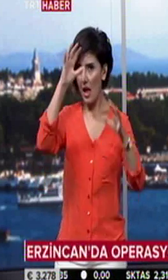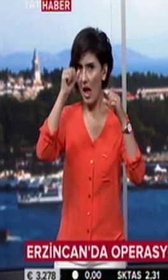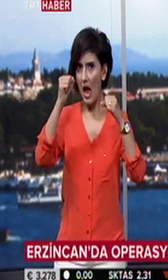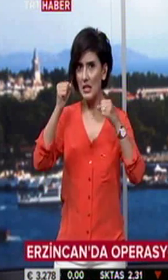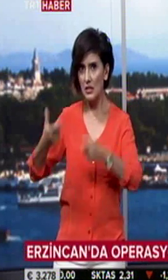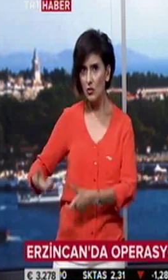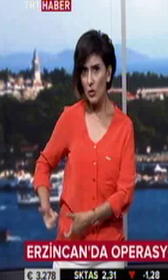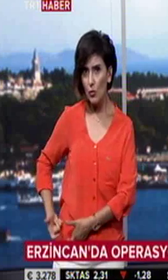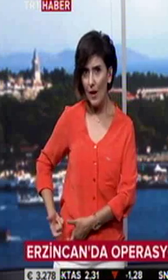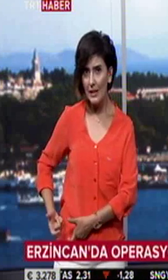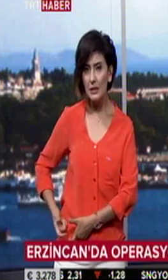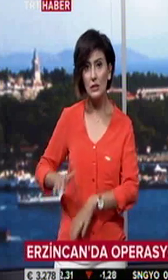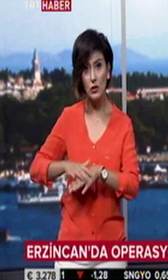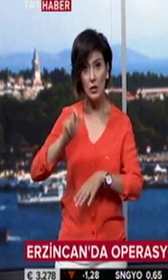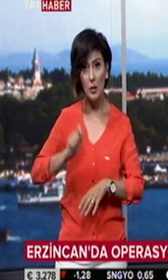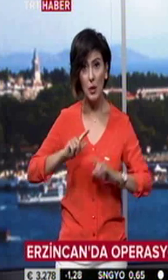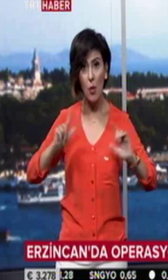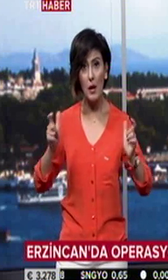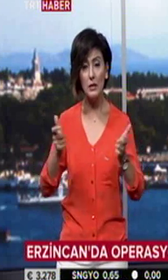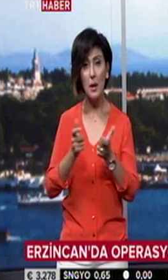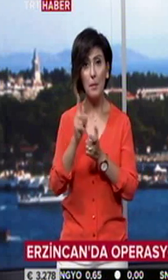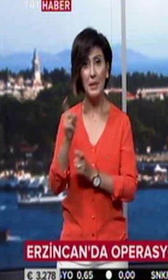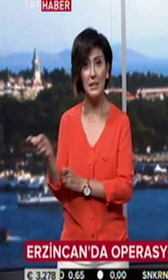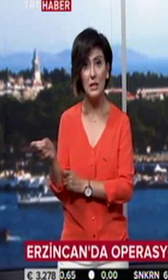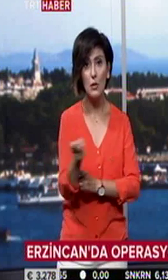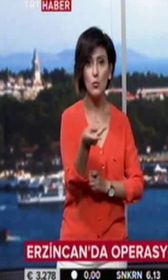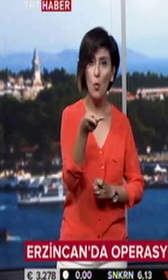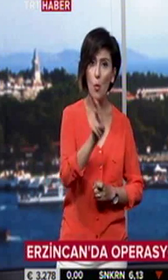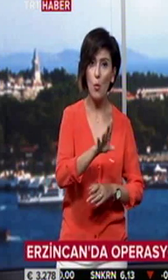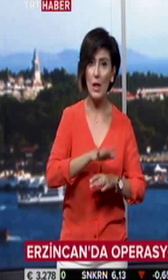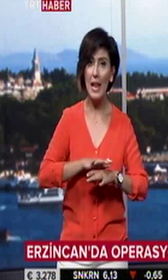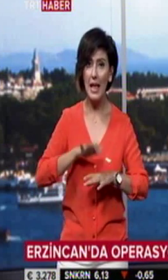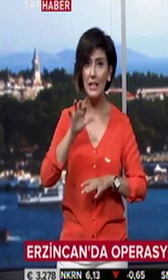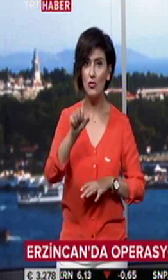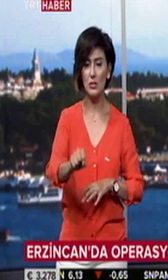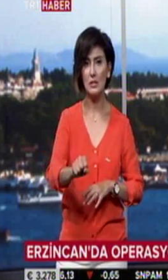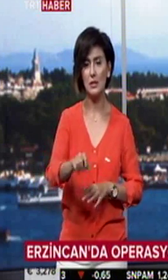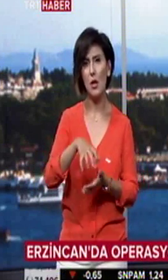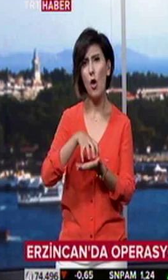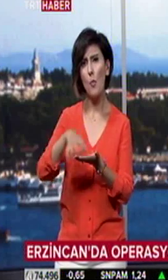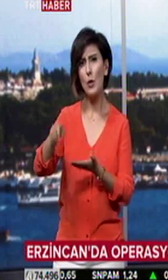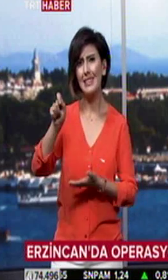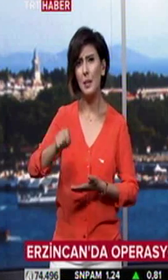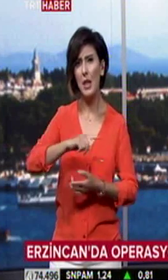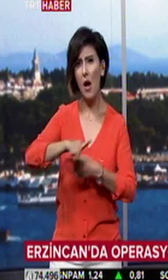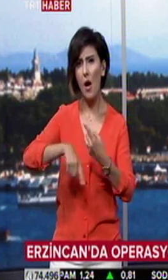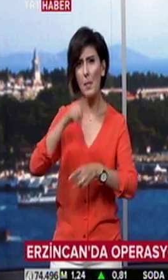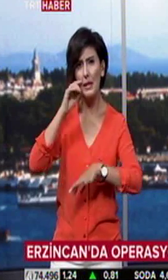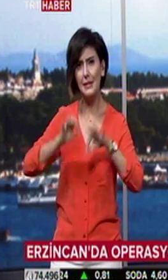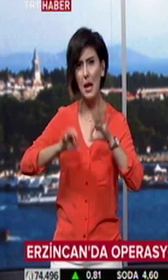Erzincan'da güvenlik güçlerince düzenlenen operasyonda bir terörist ölü ele geçirildi. Bölgede yapılan arama tarama